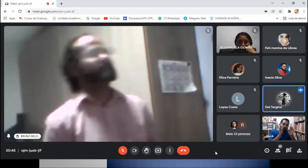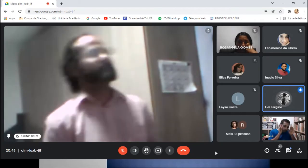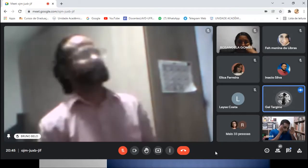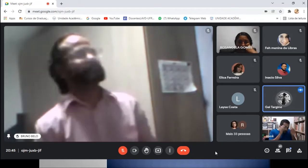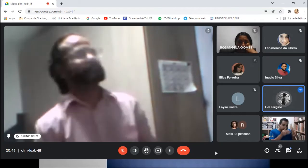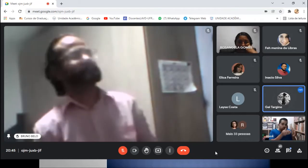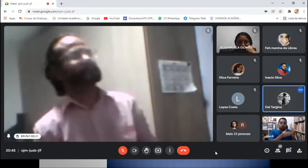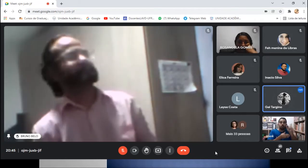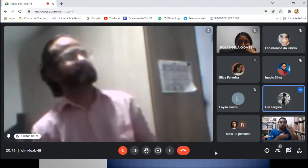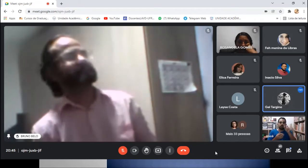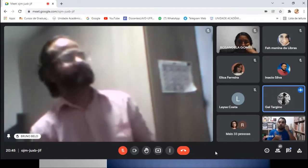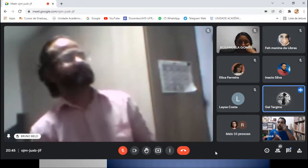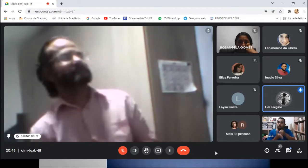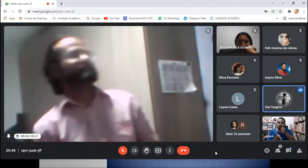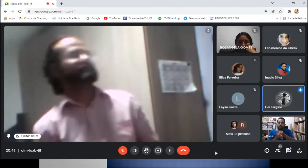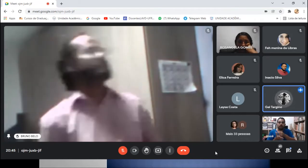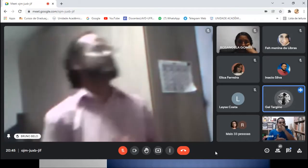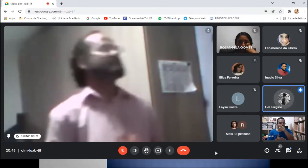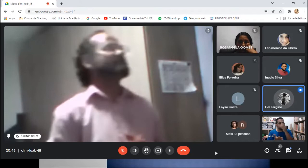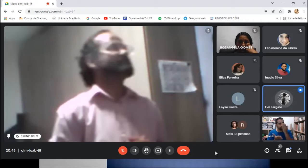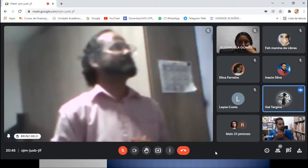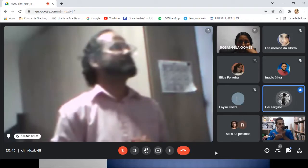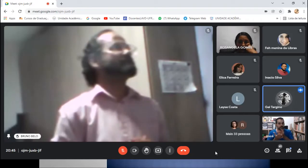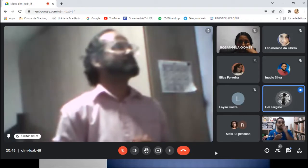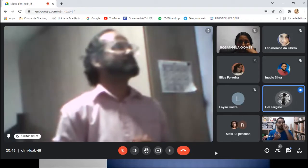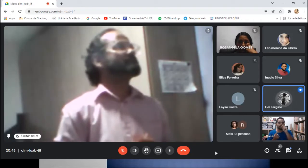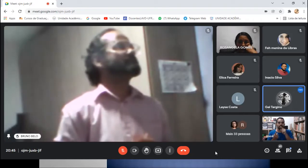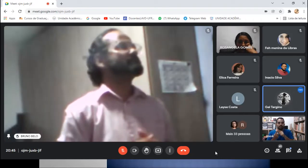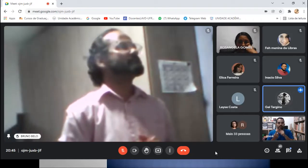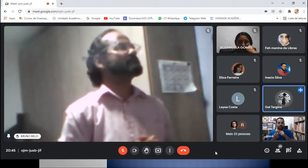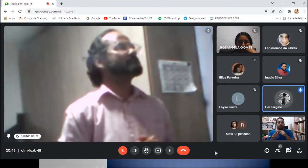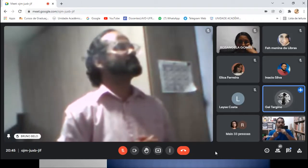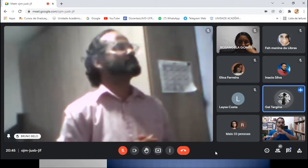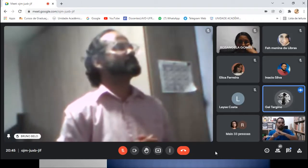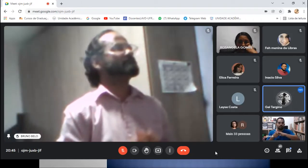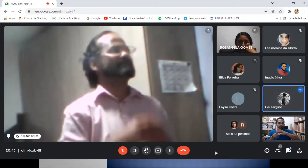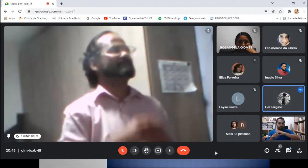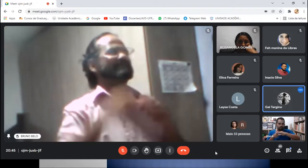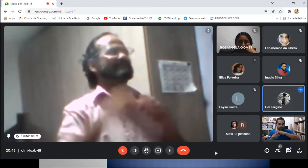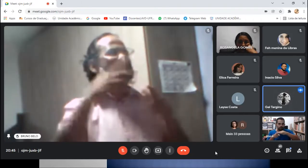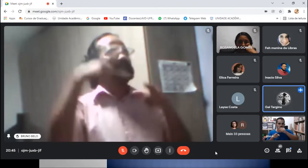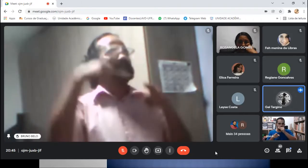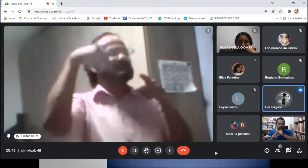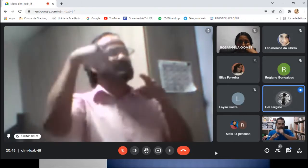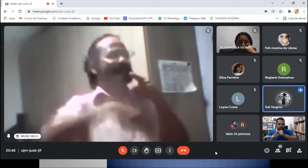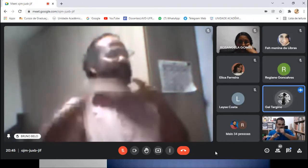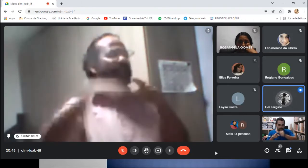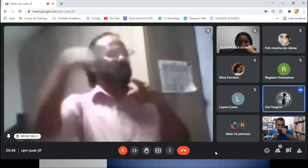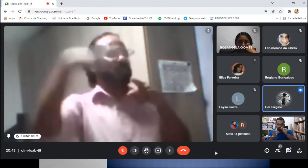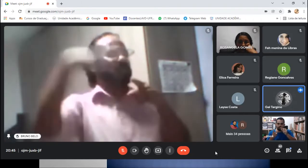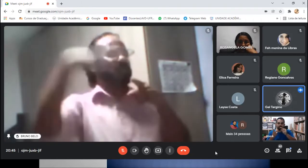Então, ter um foco na área, né? Para poder exigir esse estudo